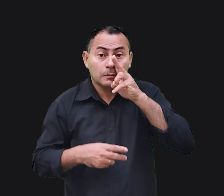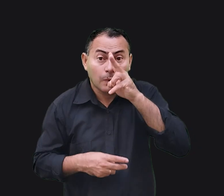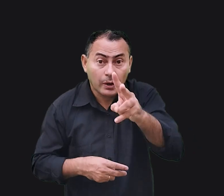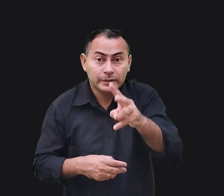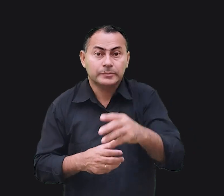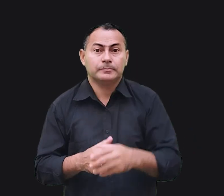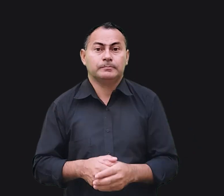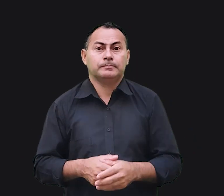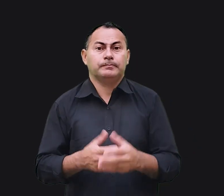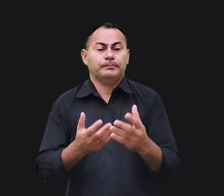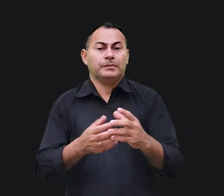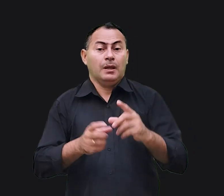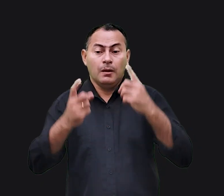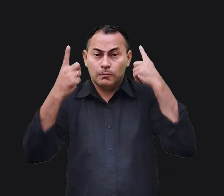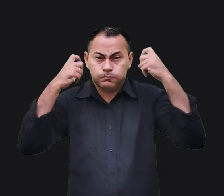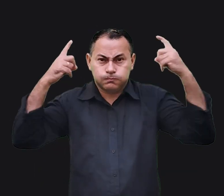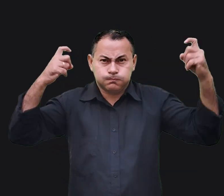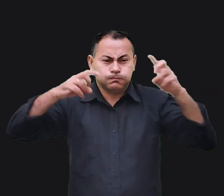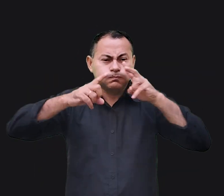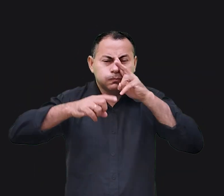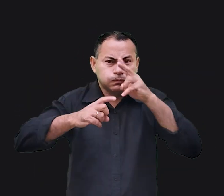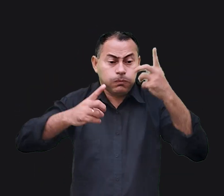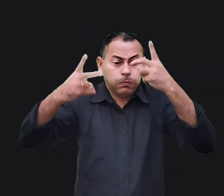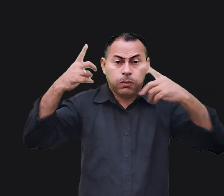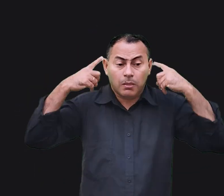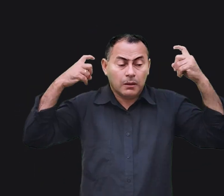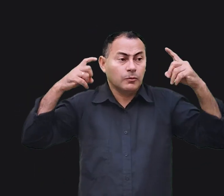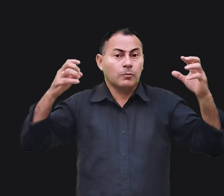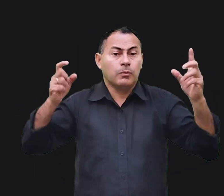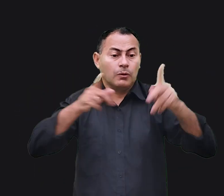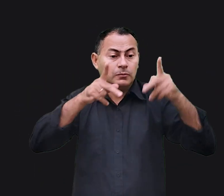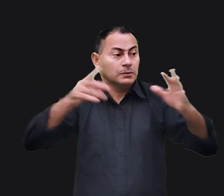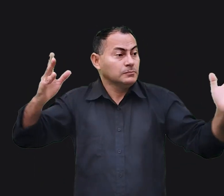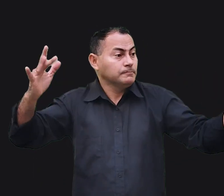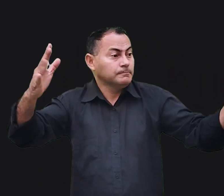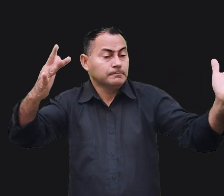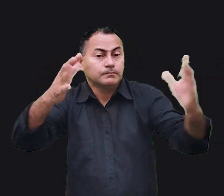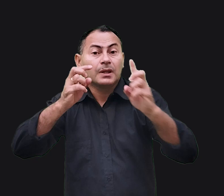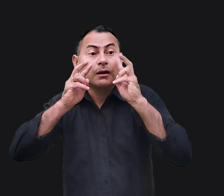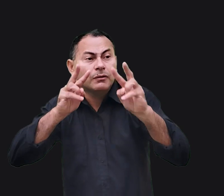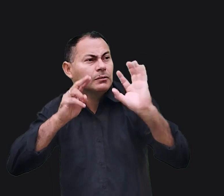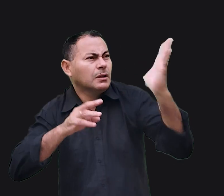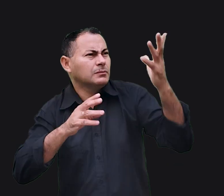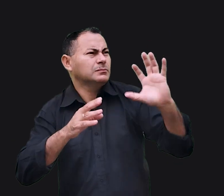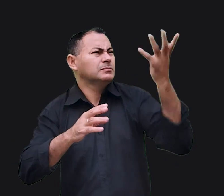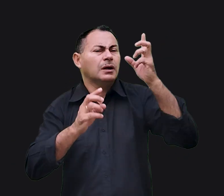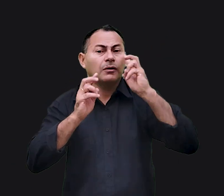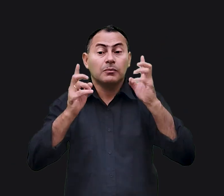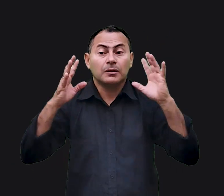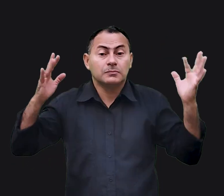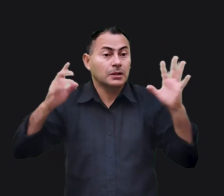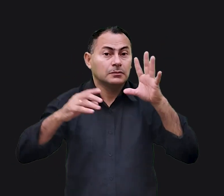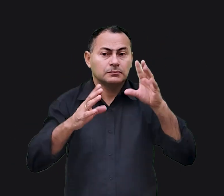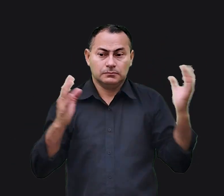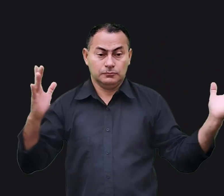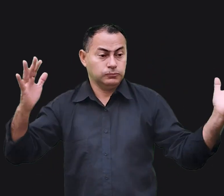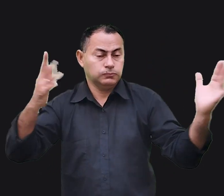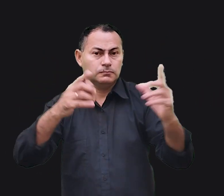forte. Esse barulho foi tão forte que atraiu as multidões que vieram para ver o que estava acontecendo. Talvez tenha sido como